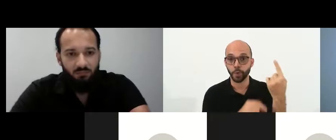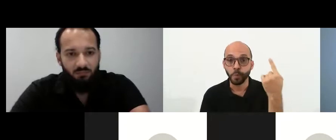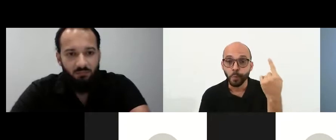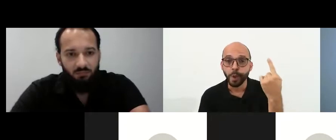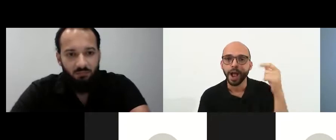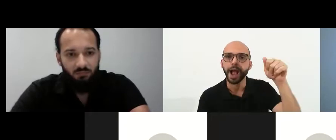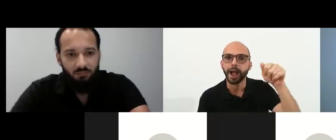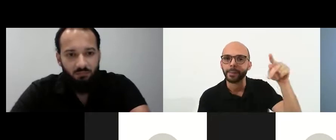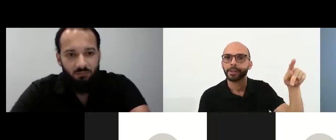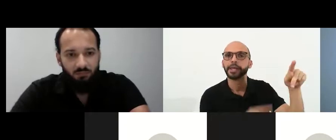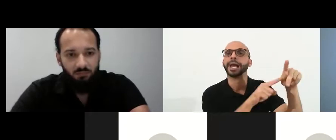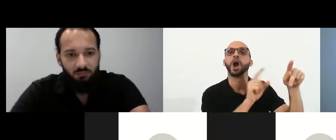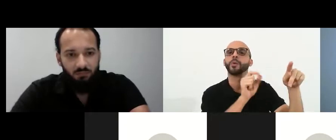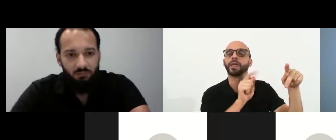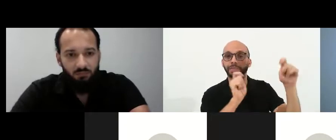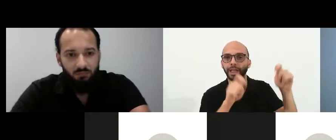salva-se